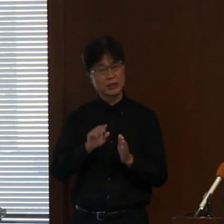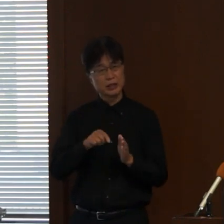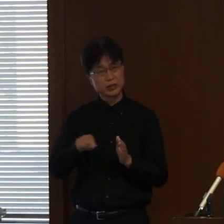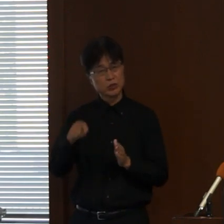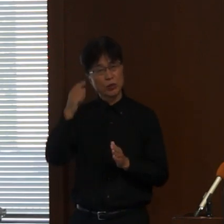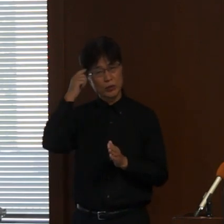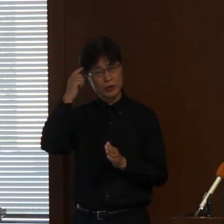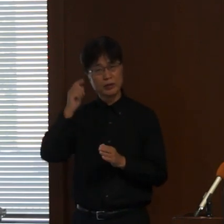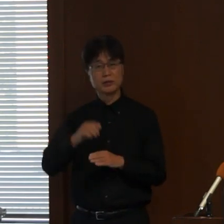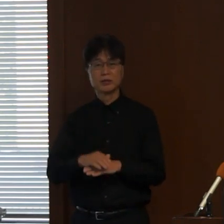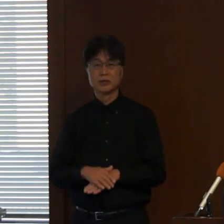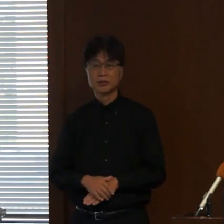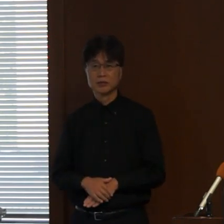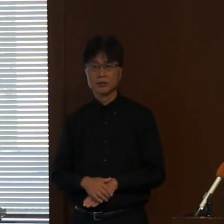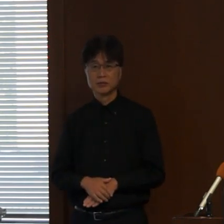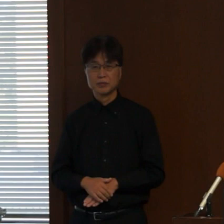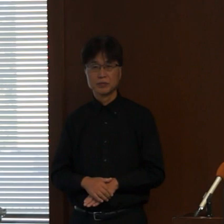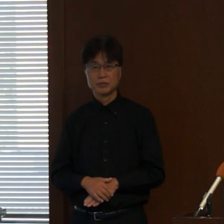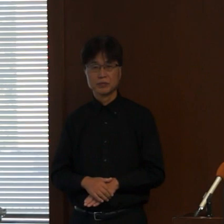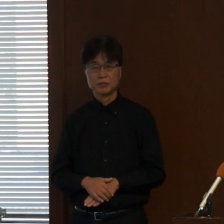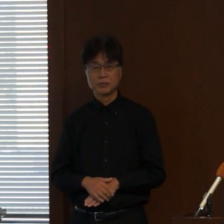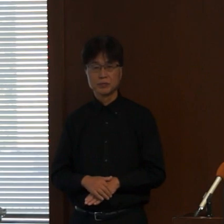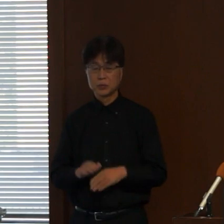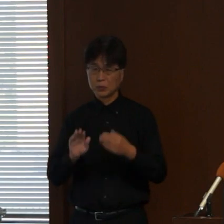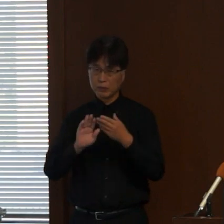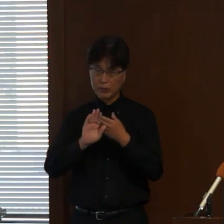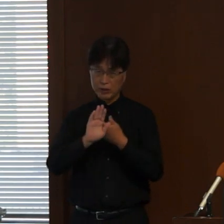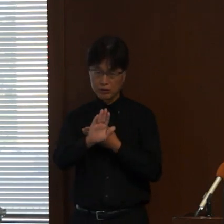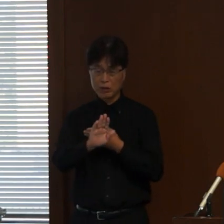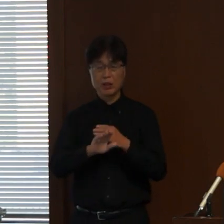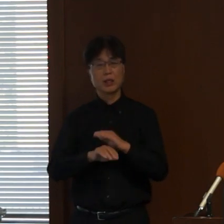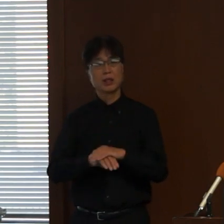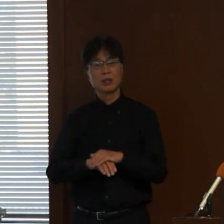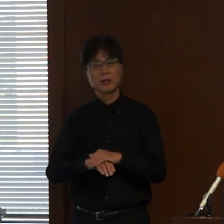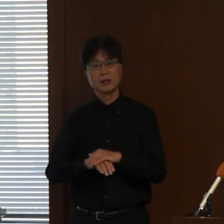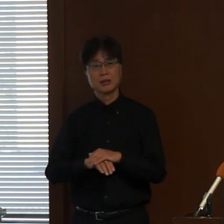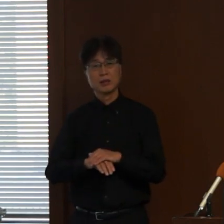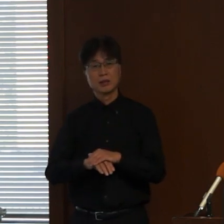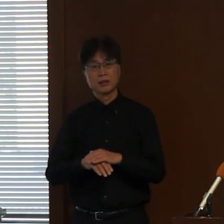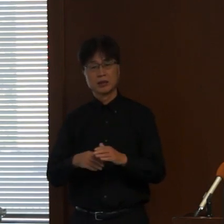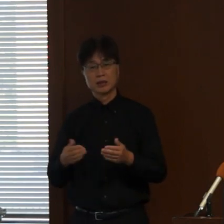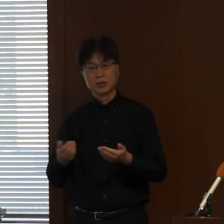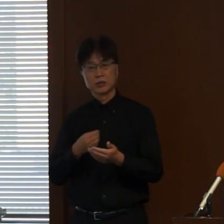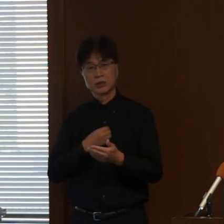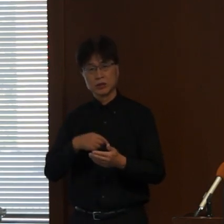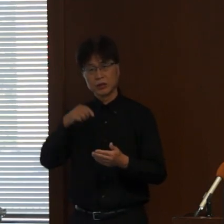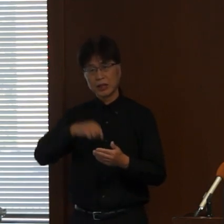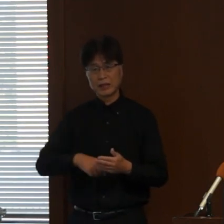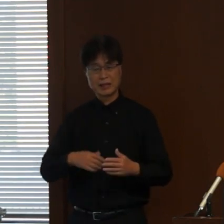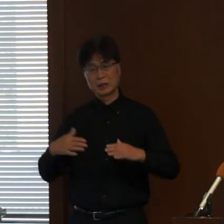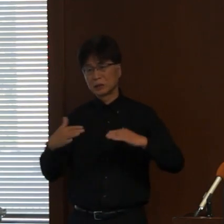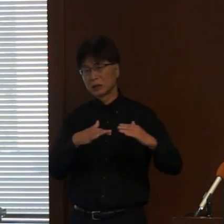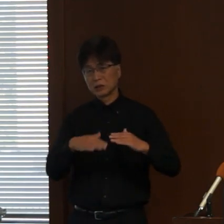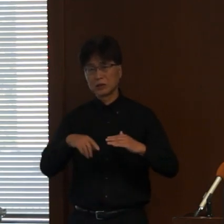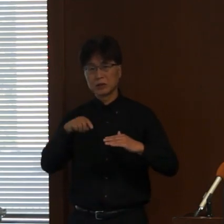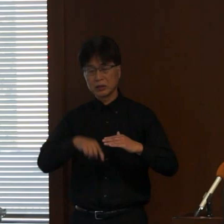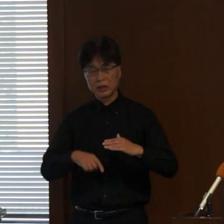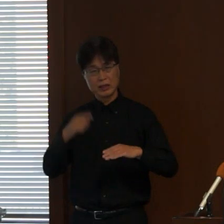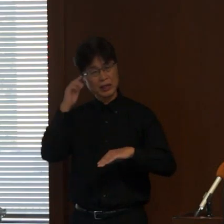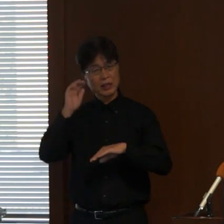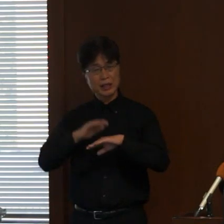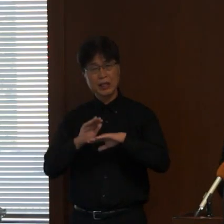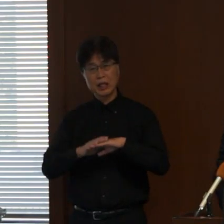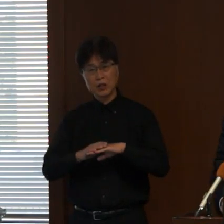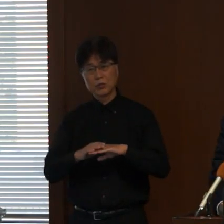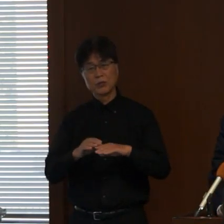今のイメージですけど、これから職員の中でも議論してこの辺りの考え方を整理